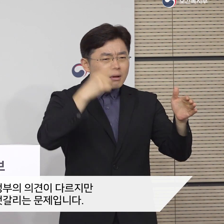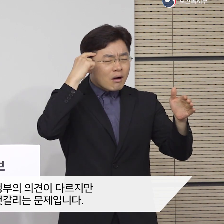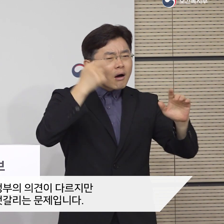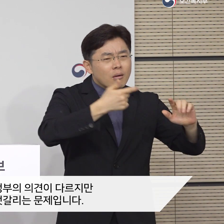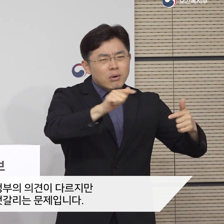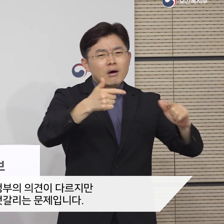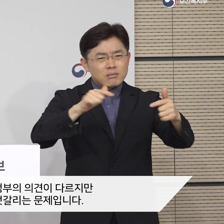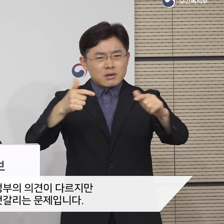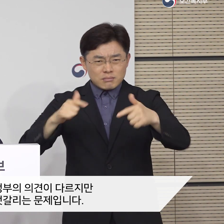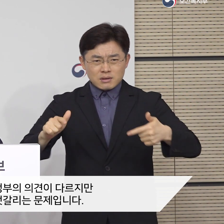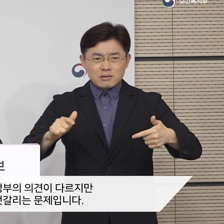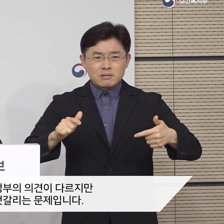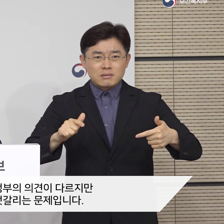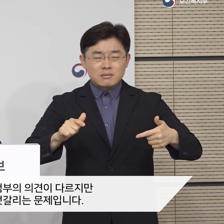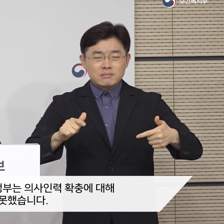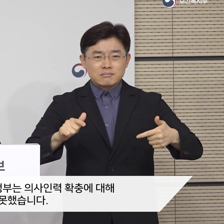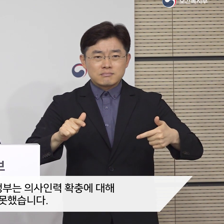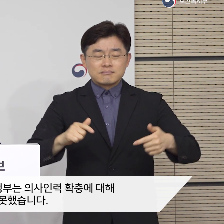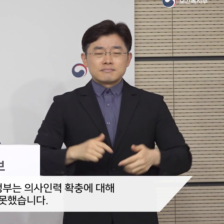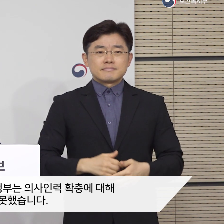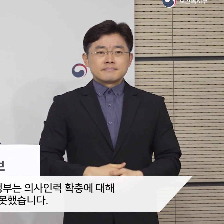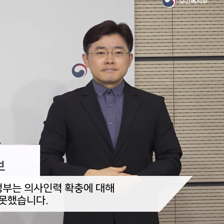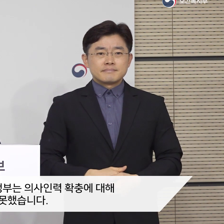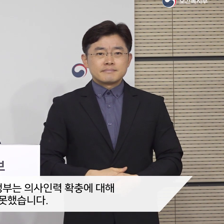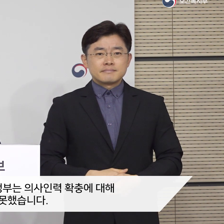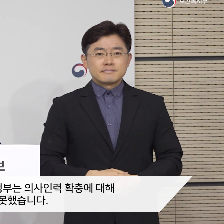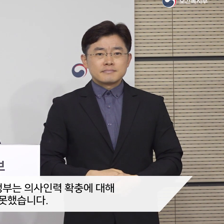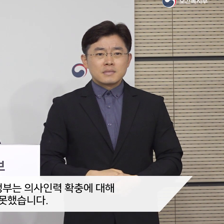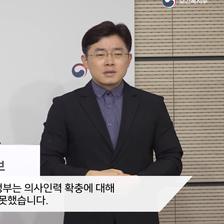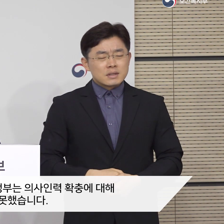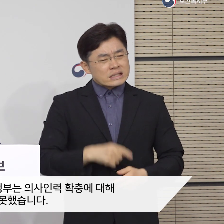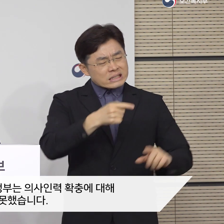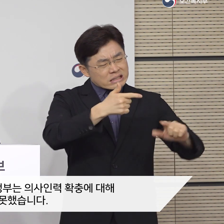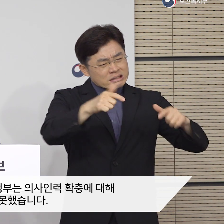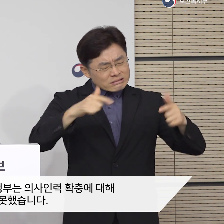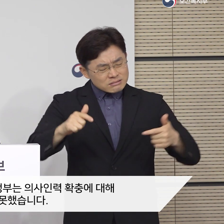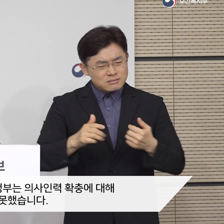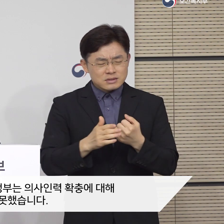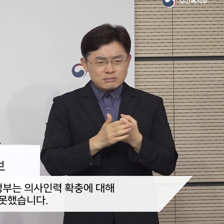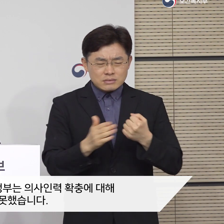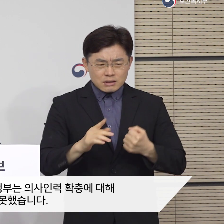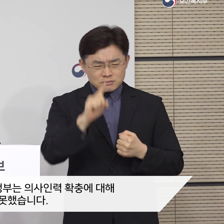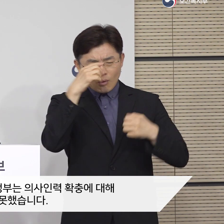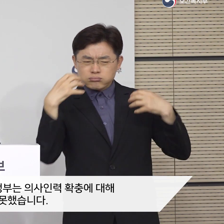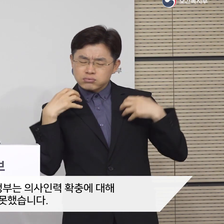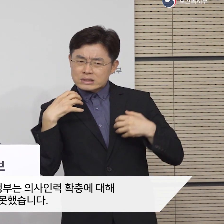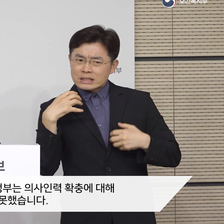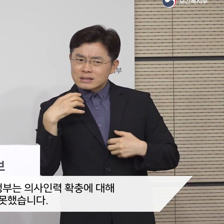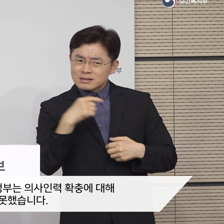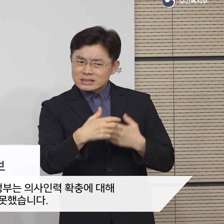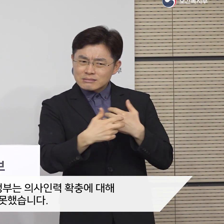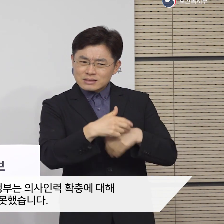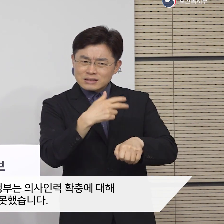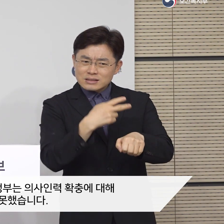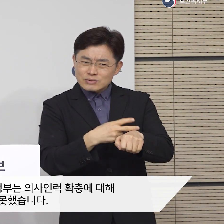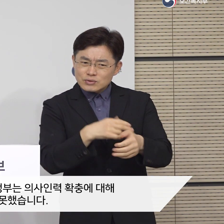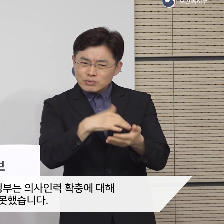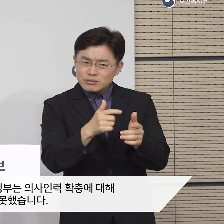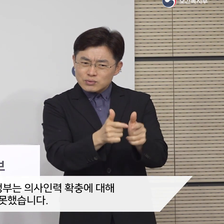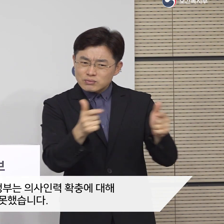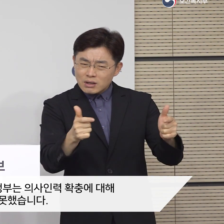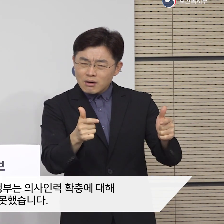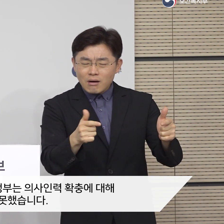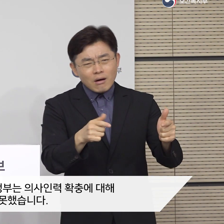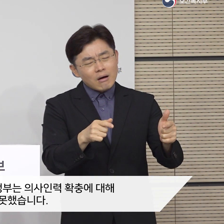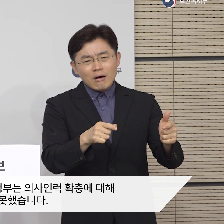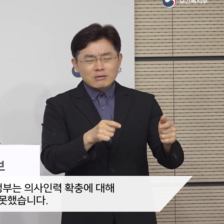엇갈리는 문제입니다. 이러한 견해의 차이로 그동안 의료계와 정부는 의사인력 확충에 대해 오랜